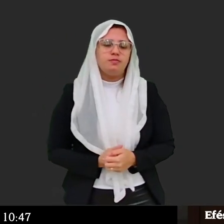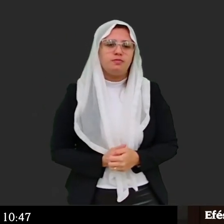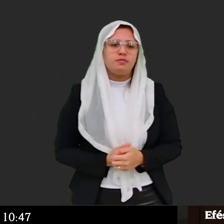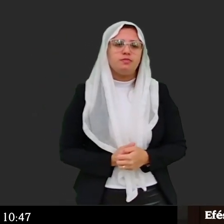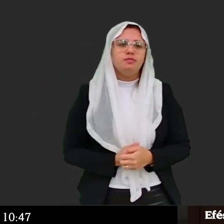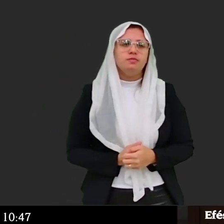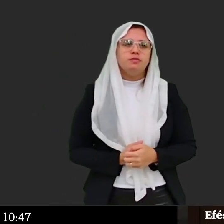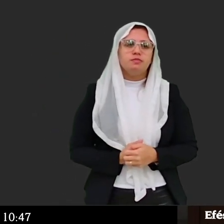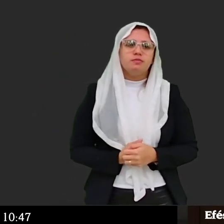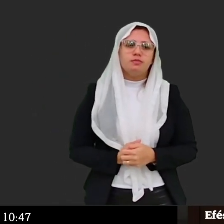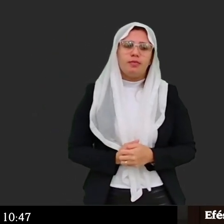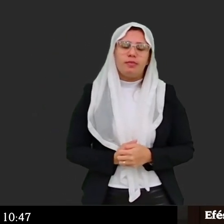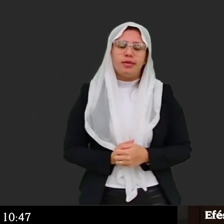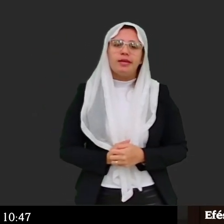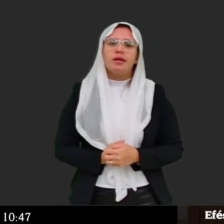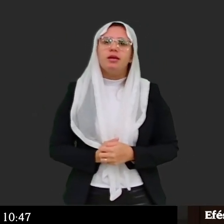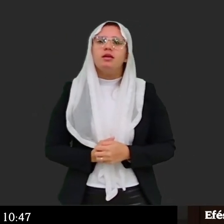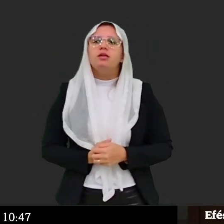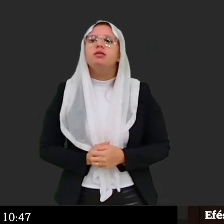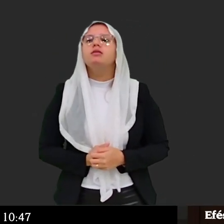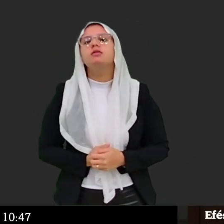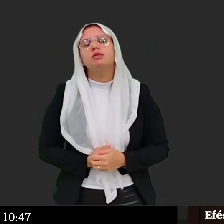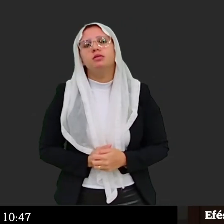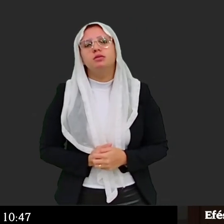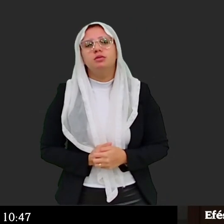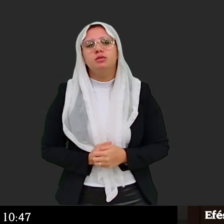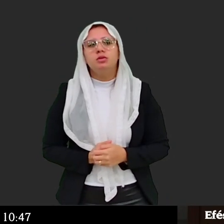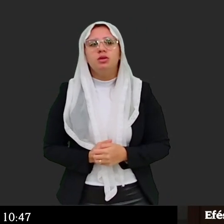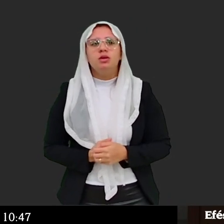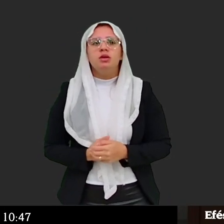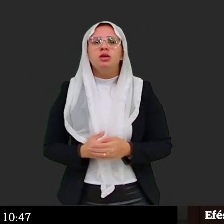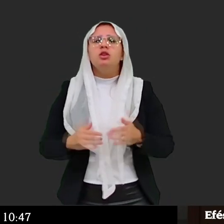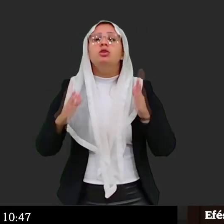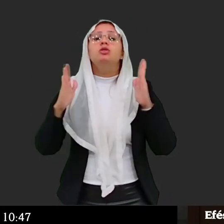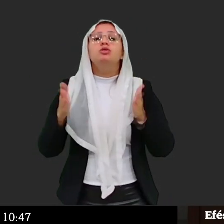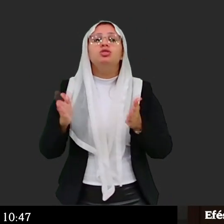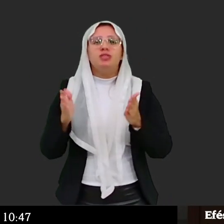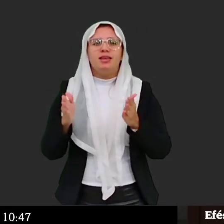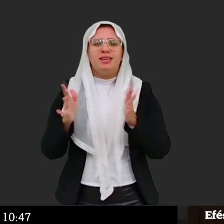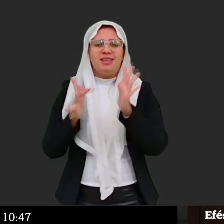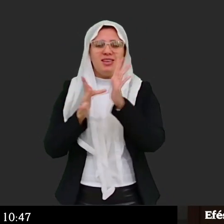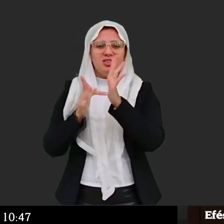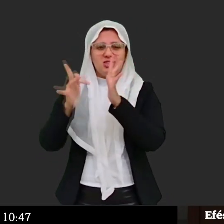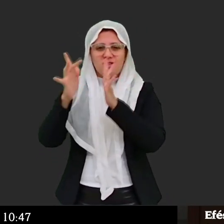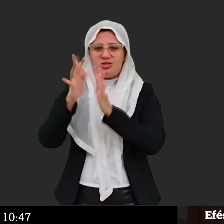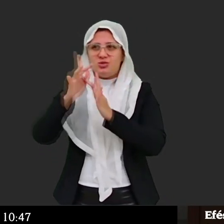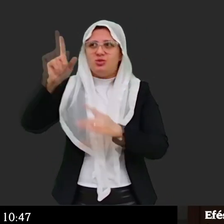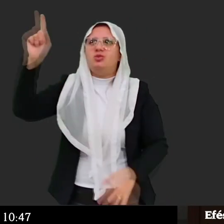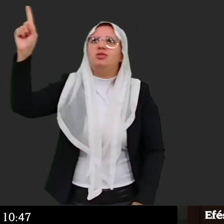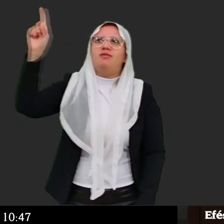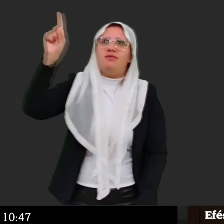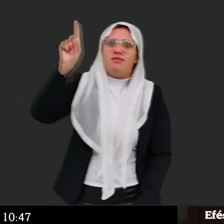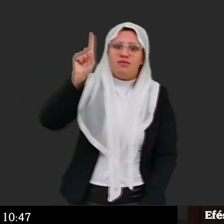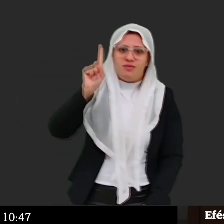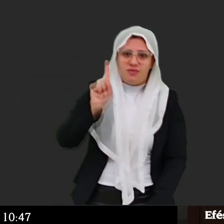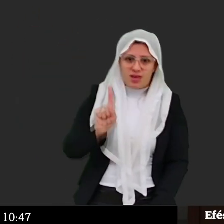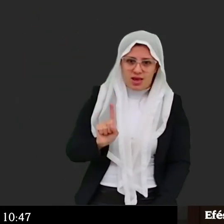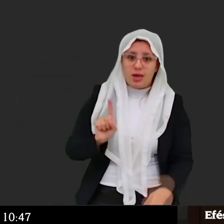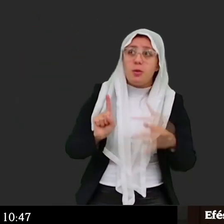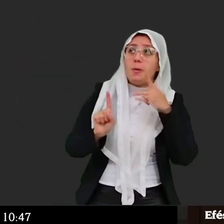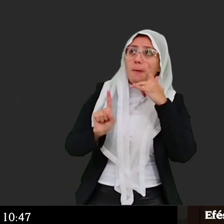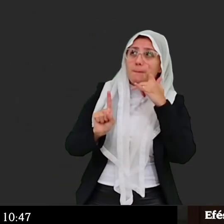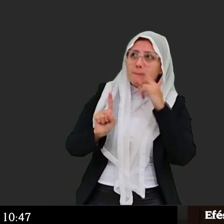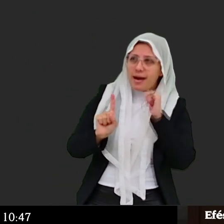Então, ele subiu, e também porque ele desceu, voltou para o Pai. E